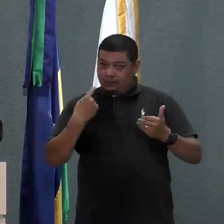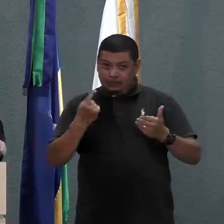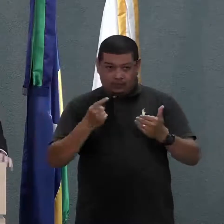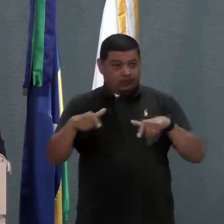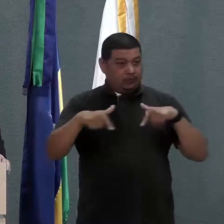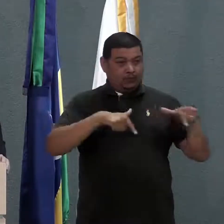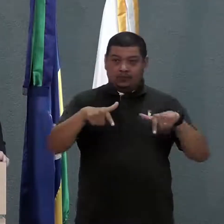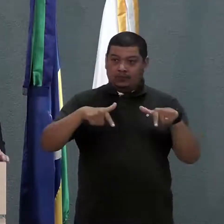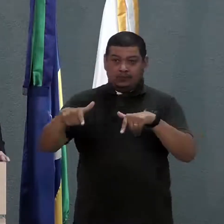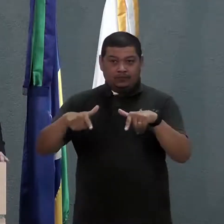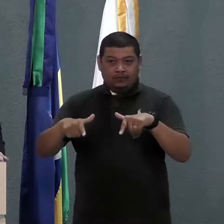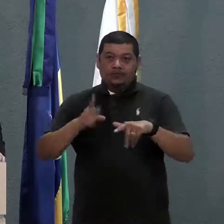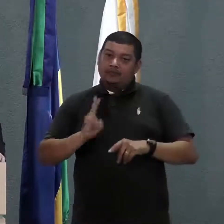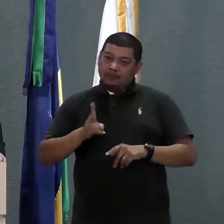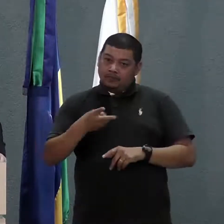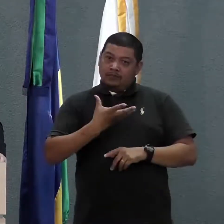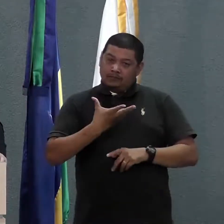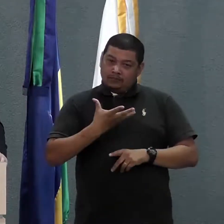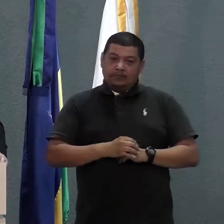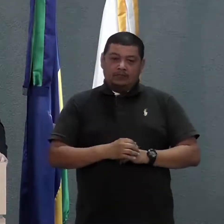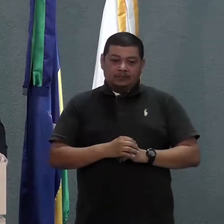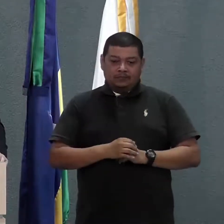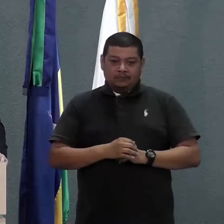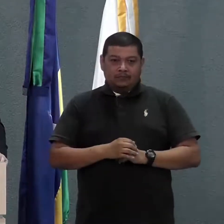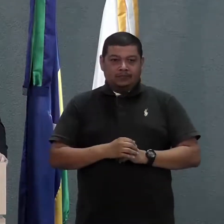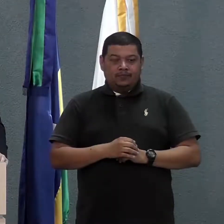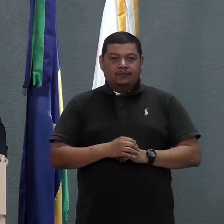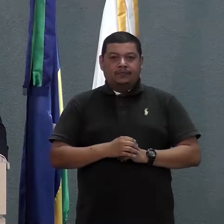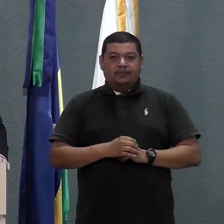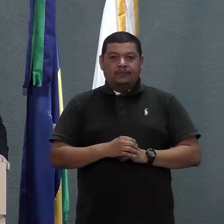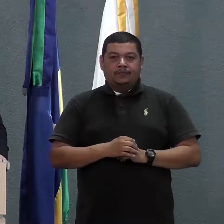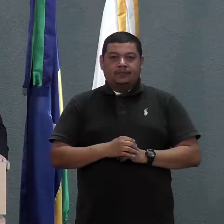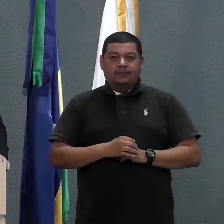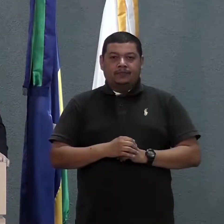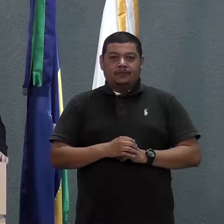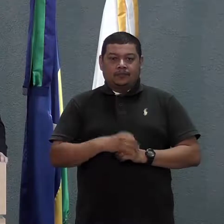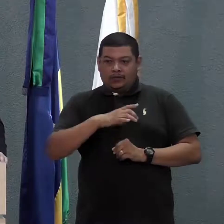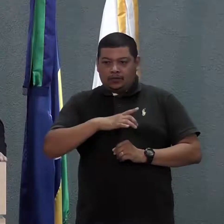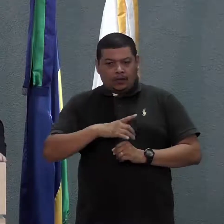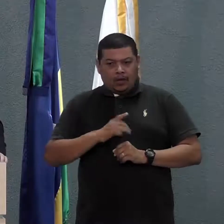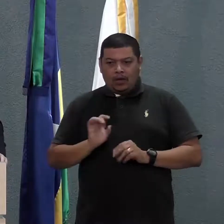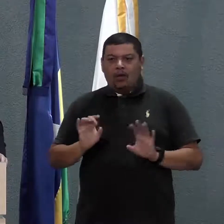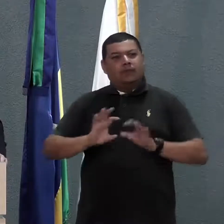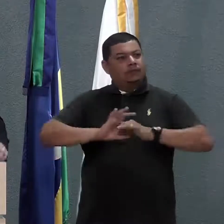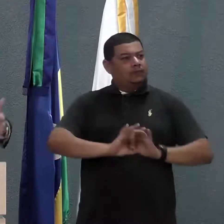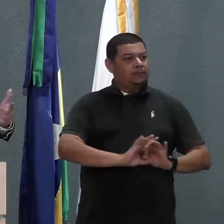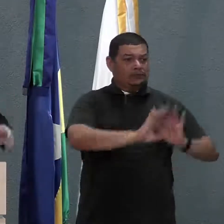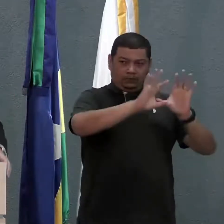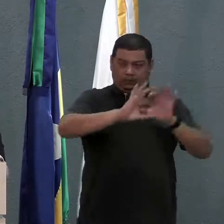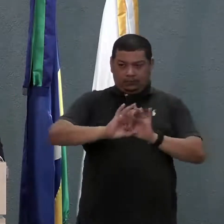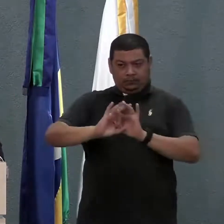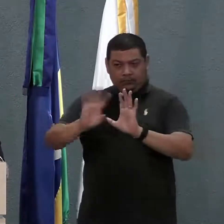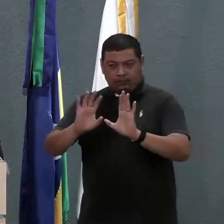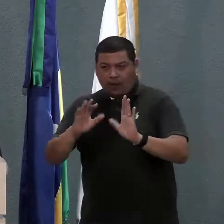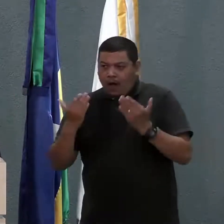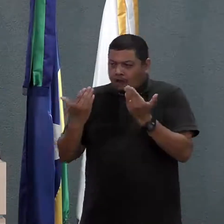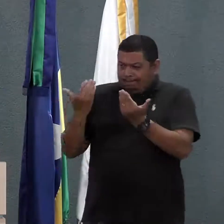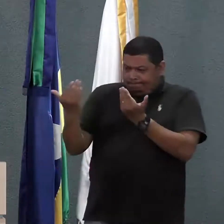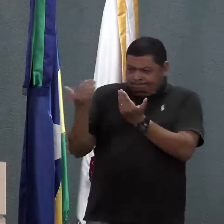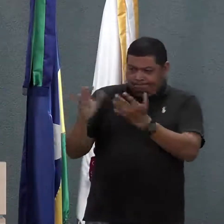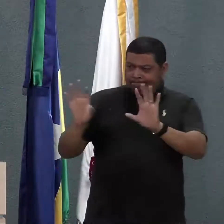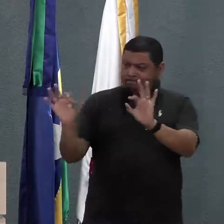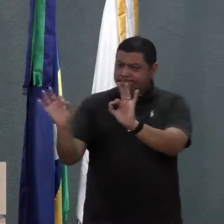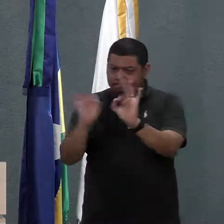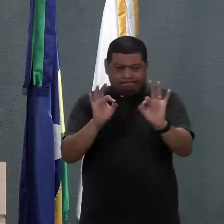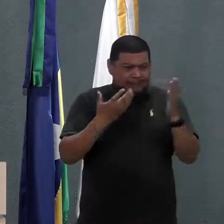mandato, procuramos atuar sempre de forma independente na análise, na defesa da sociedade. Vale